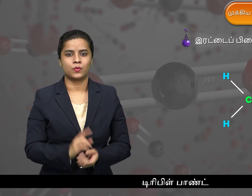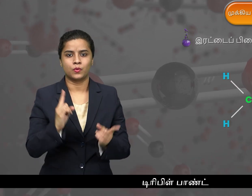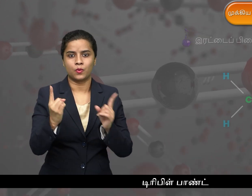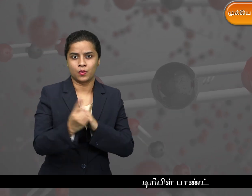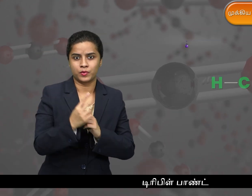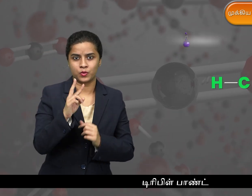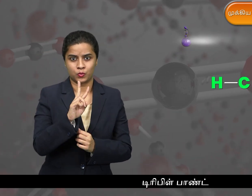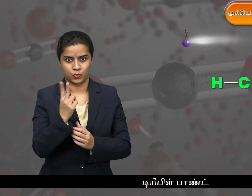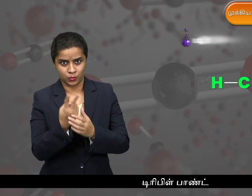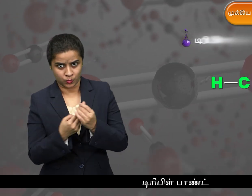ட்ரிபிள் பிணைப்பு.